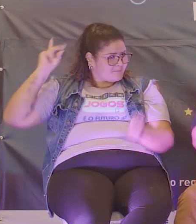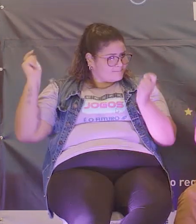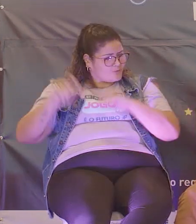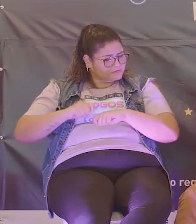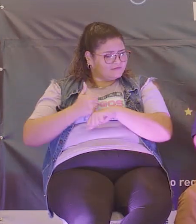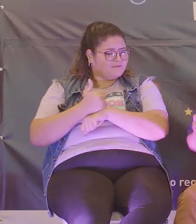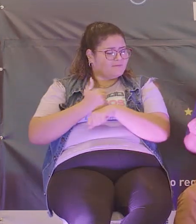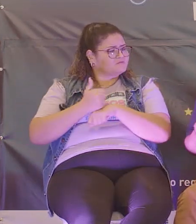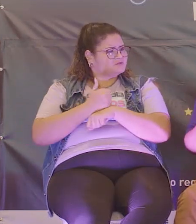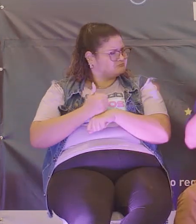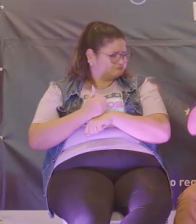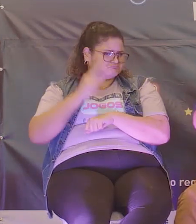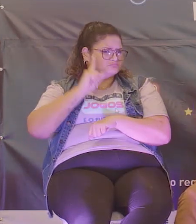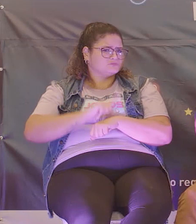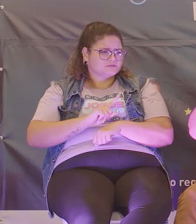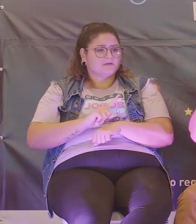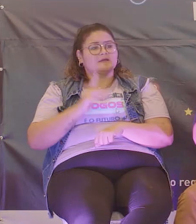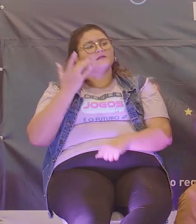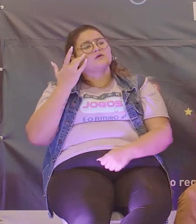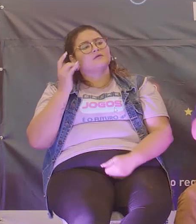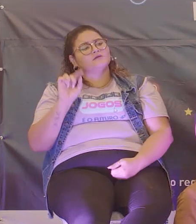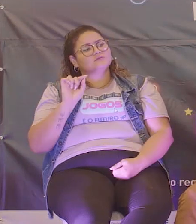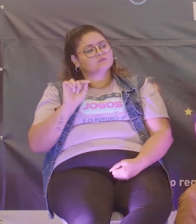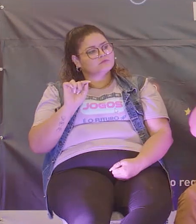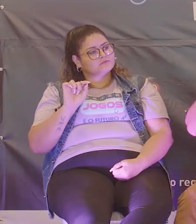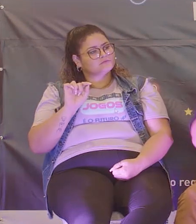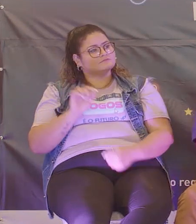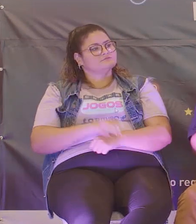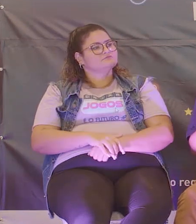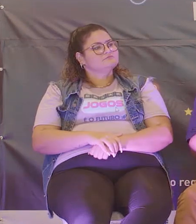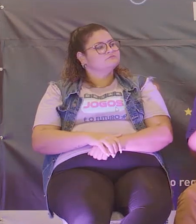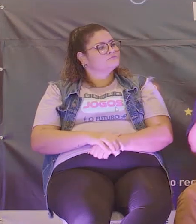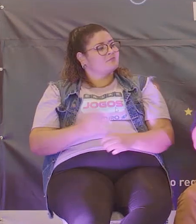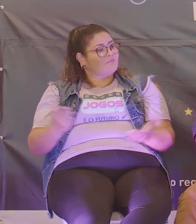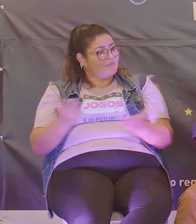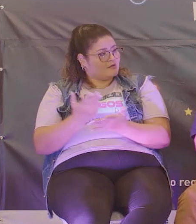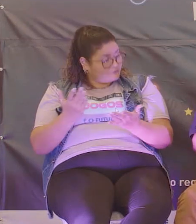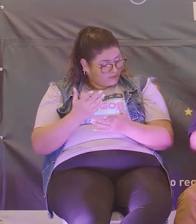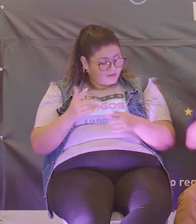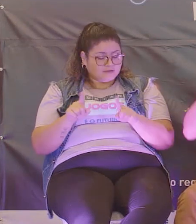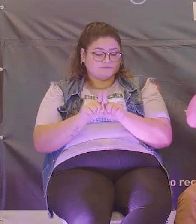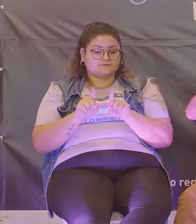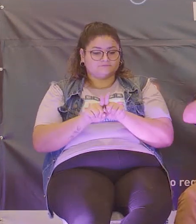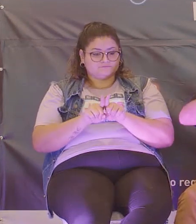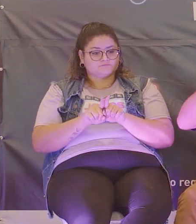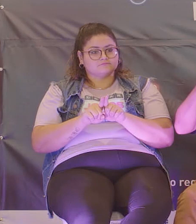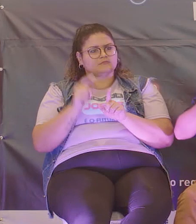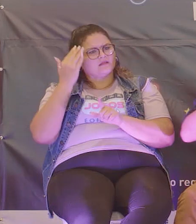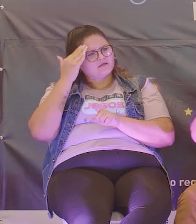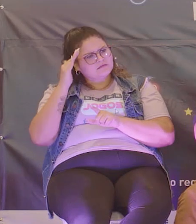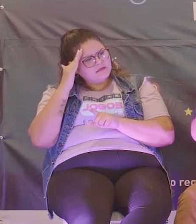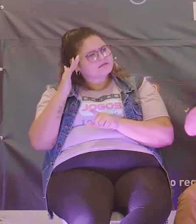de profissão. E eu acho que, cara, a garotada que já está, desde agora, já tendo contato com isso, já entendendo, já